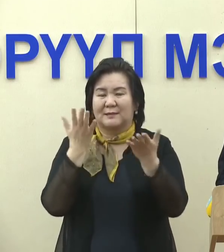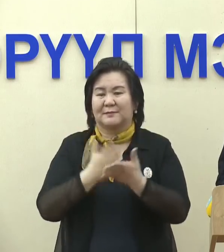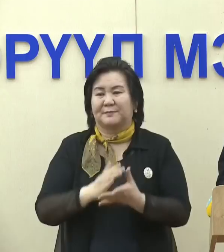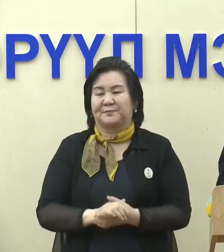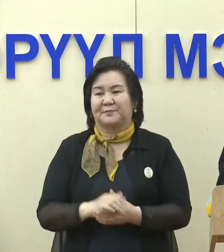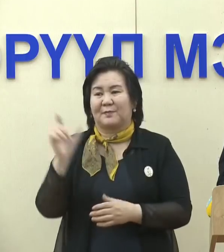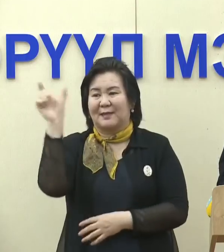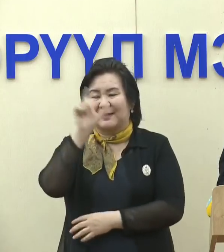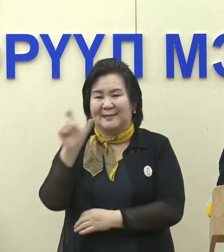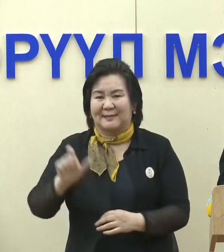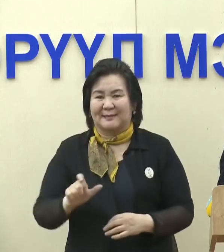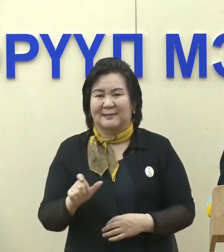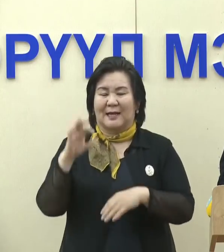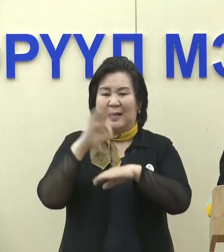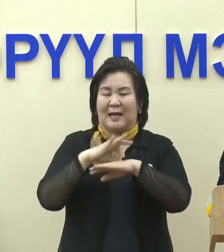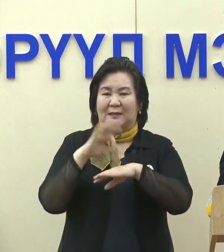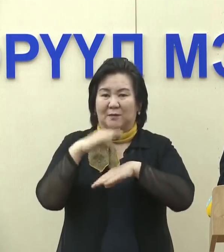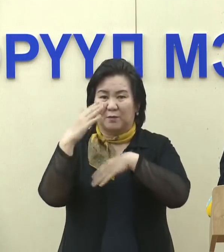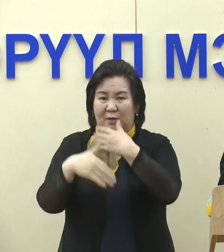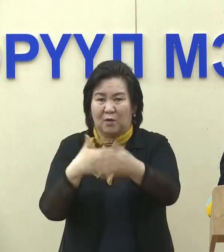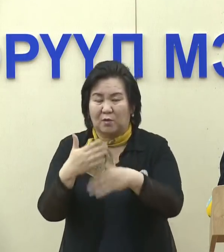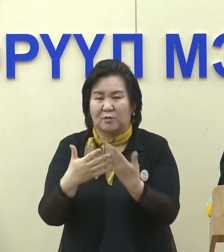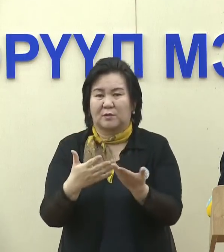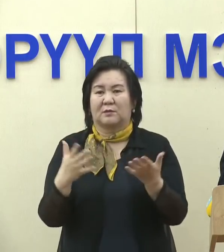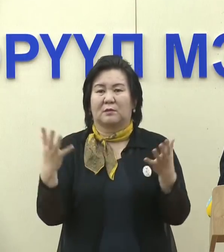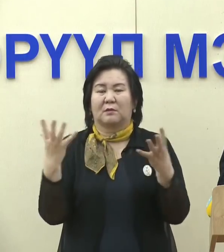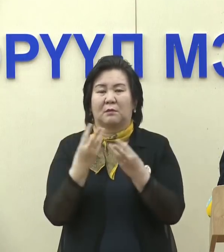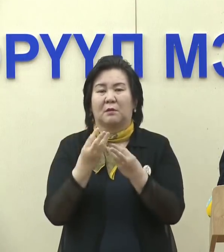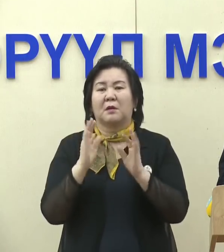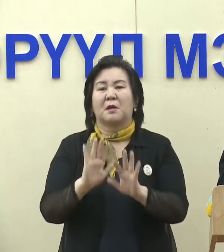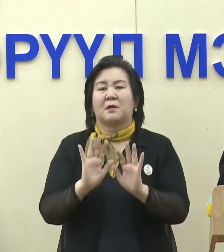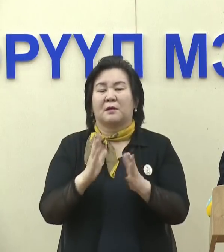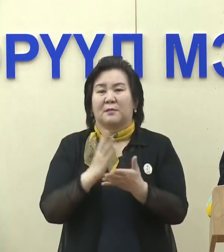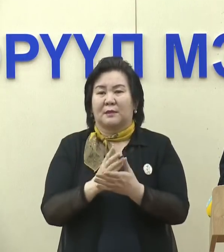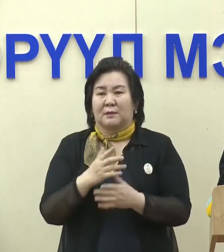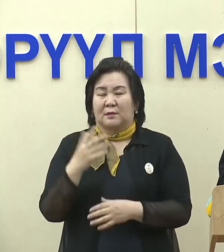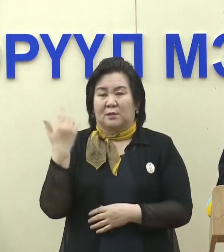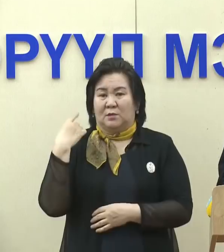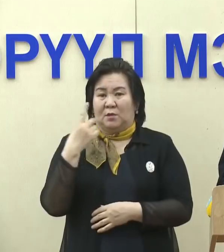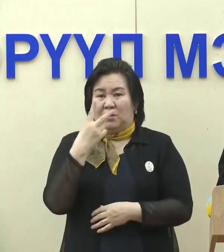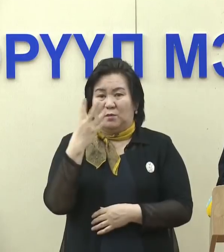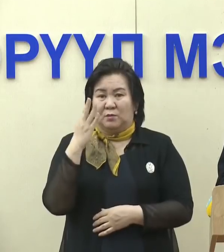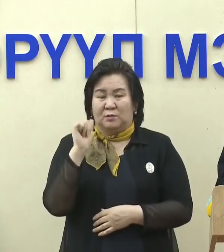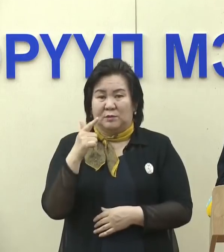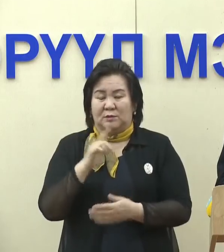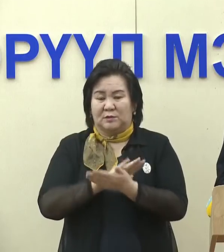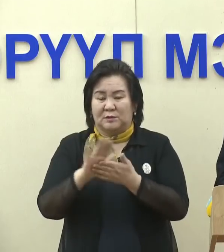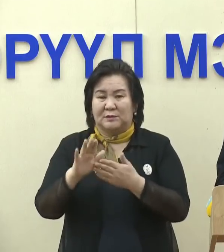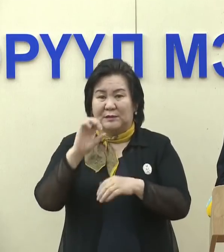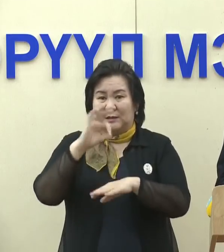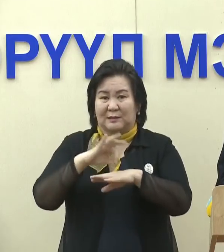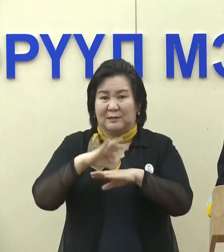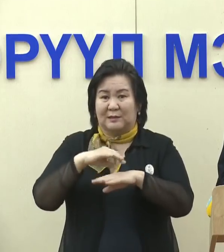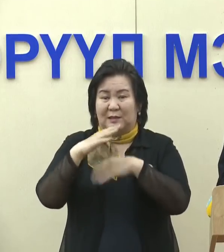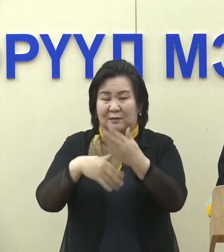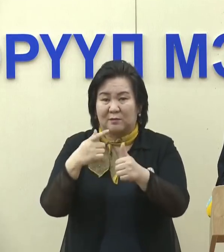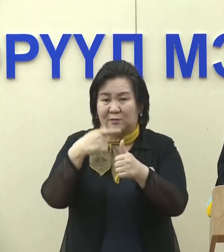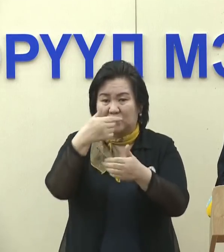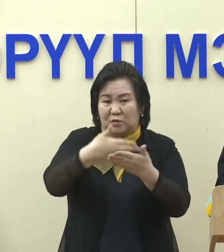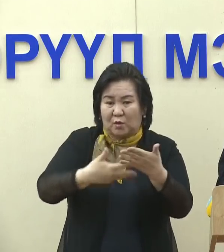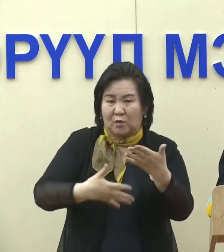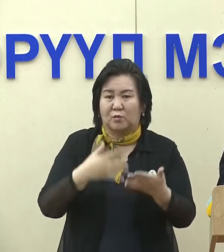За Итали улсад бол халдварын голомт тууштай хомигдож чадахгүй хэвээрээ байна. Өнгөрсөн 24 цагийн дотор шинэ халдварын тохиолдлын